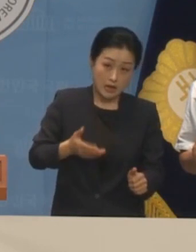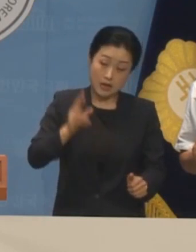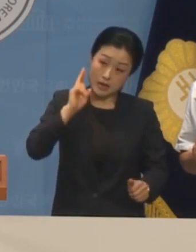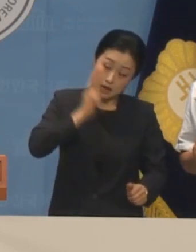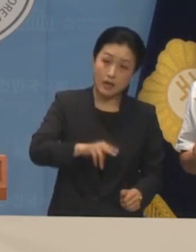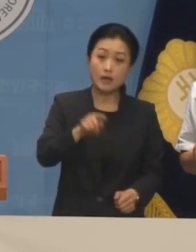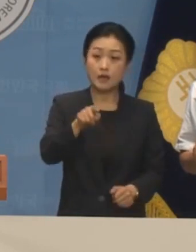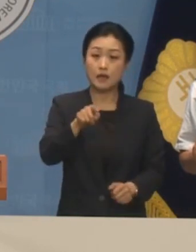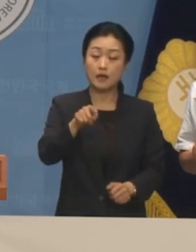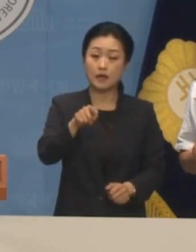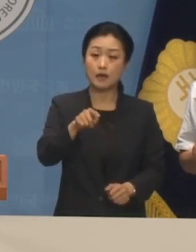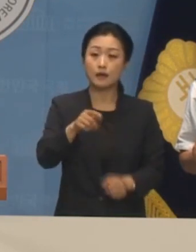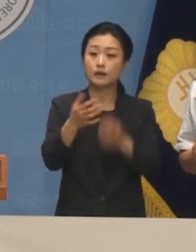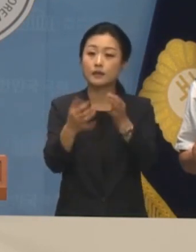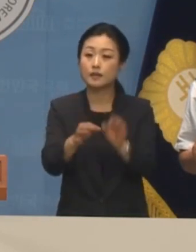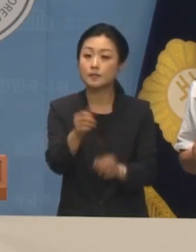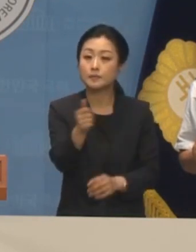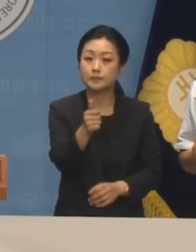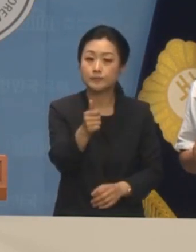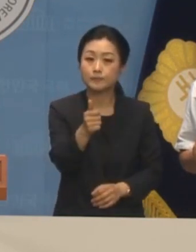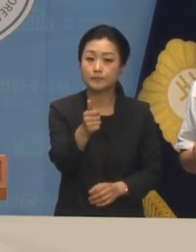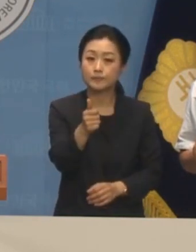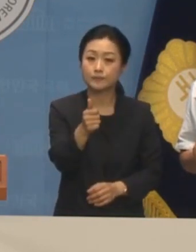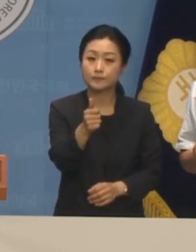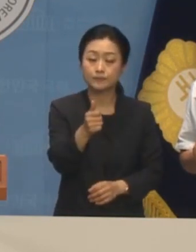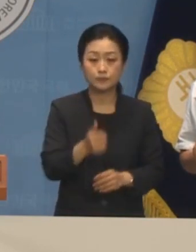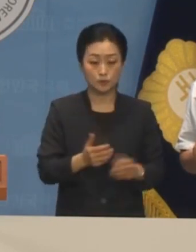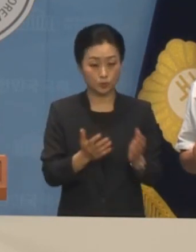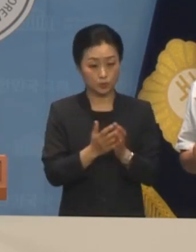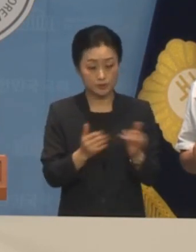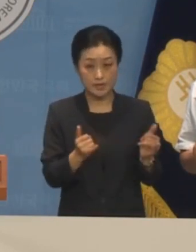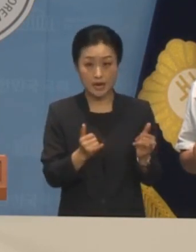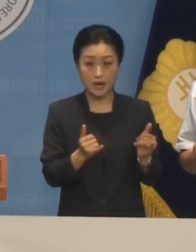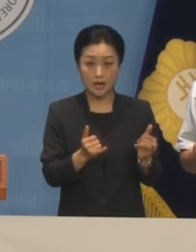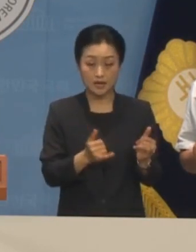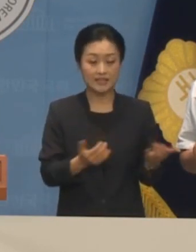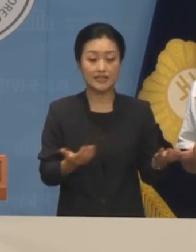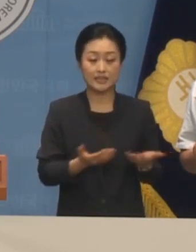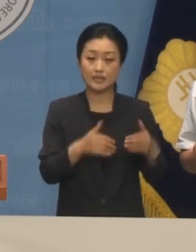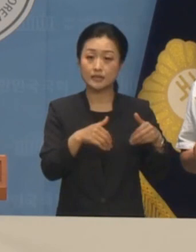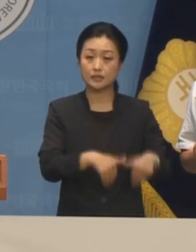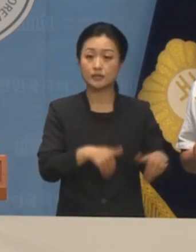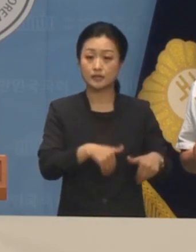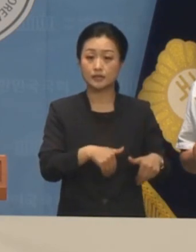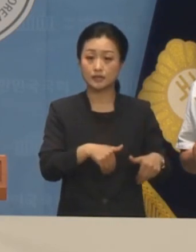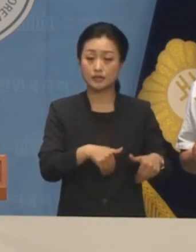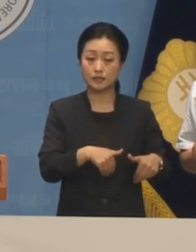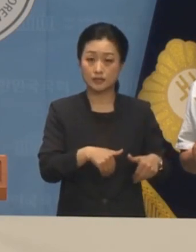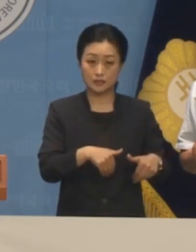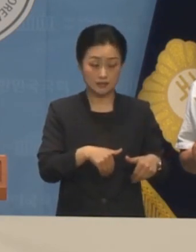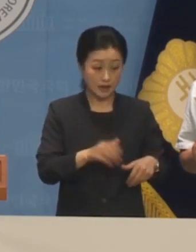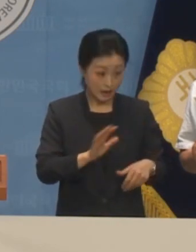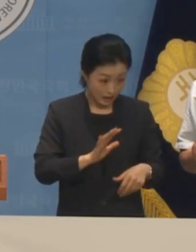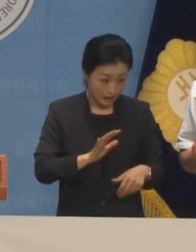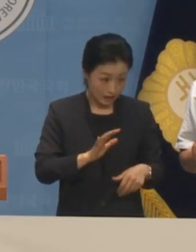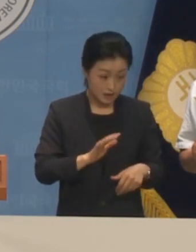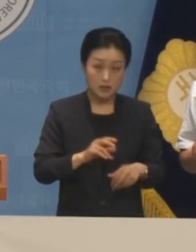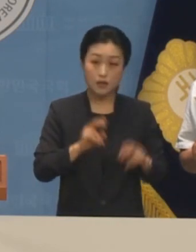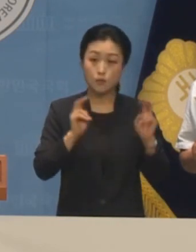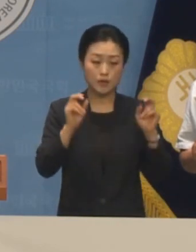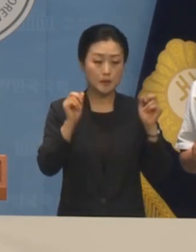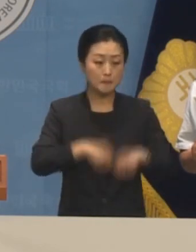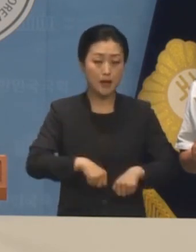인입니다 김수 후보자에게 노동자는 고분고분 일하는 자가 아니면 기업을 망하게 하는 노동을